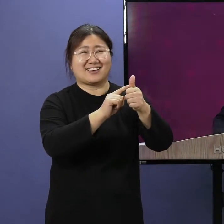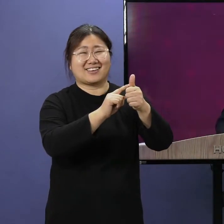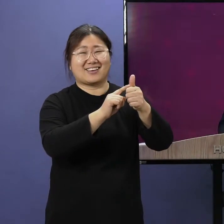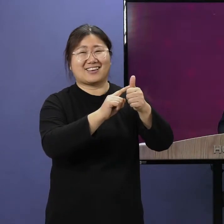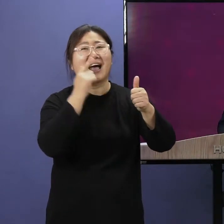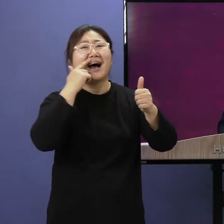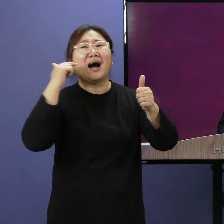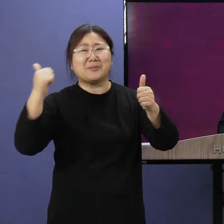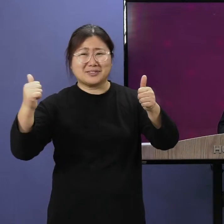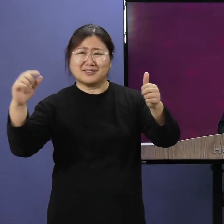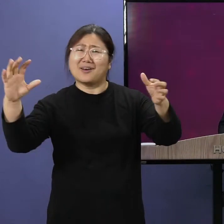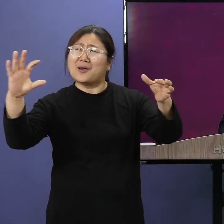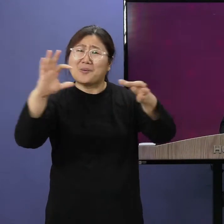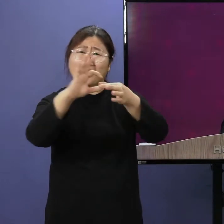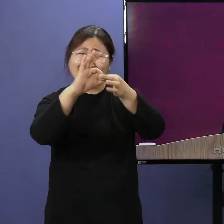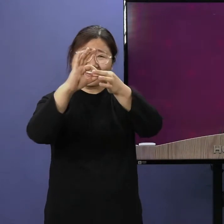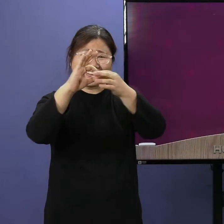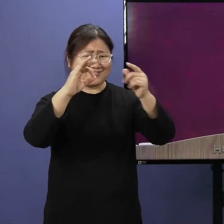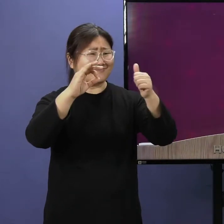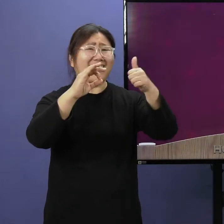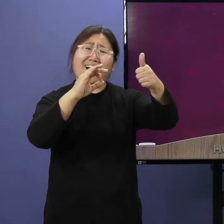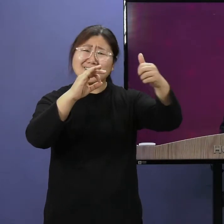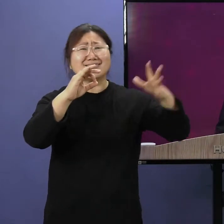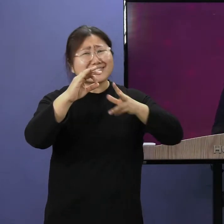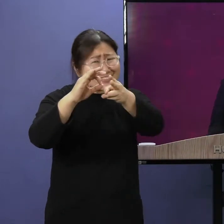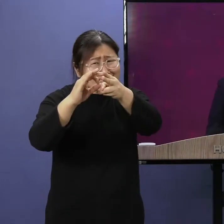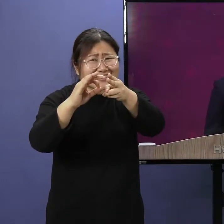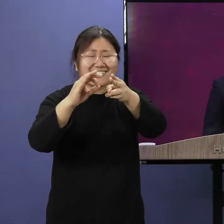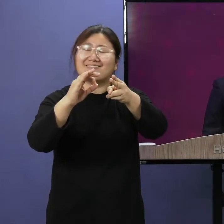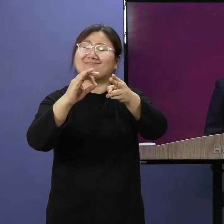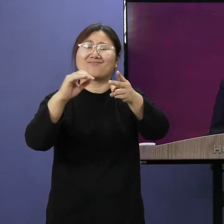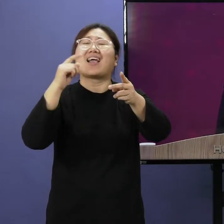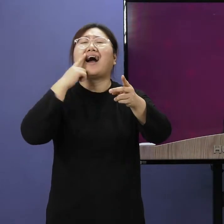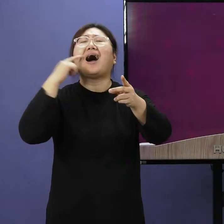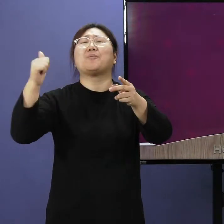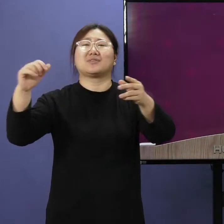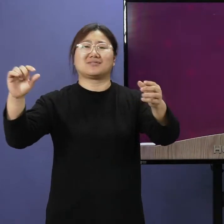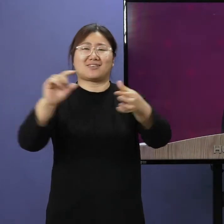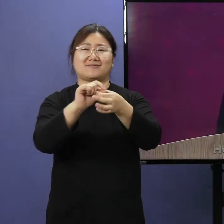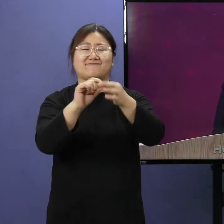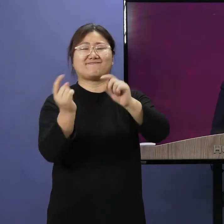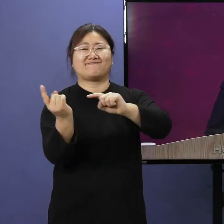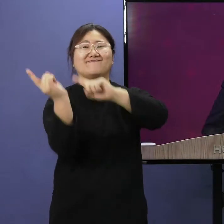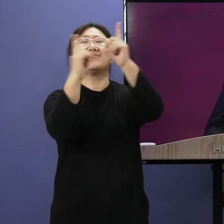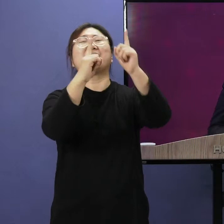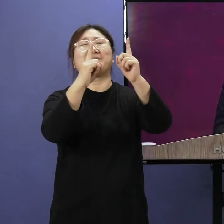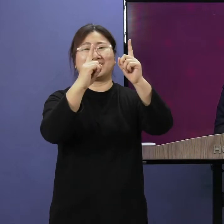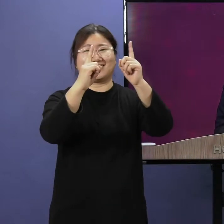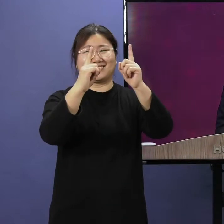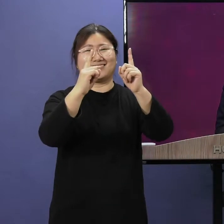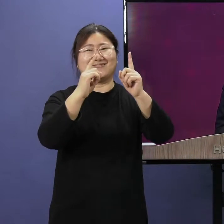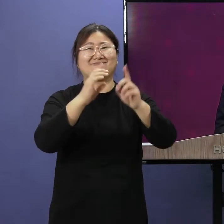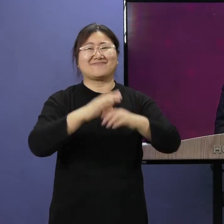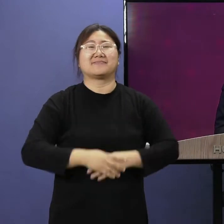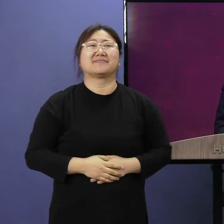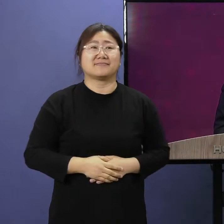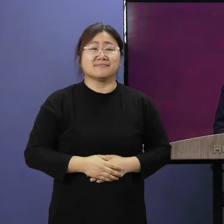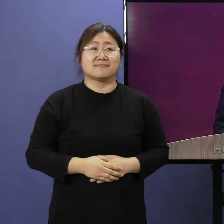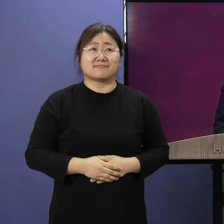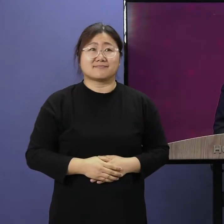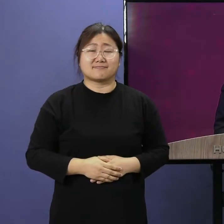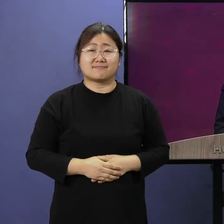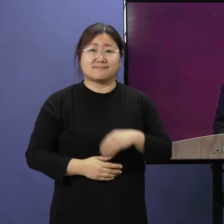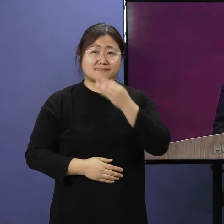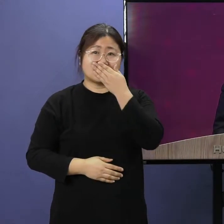것입니다. 근데 이것은 단순히 아버지와 아들 이 두 사람과의 관계만 회복시키는